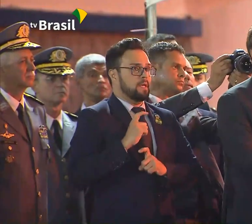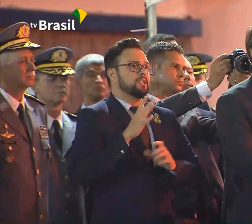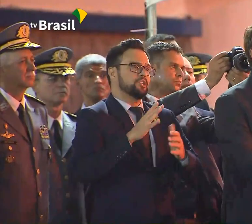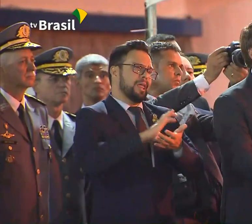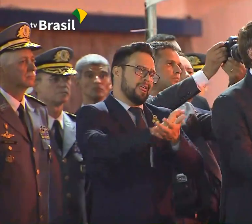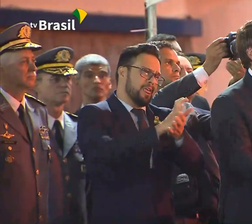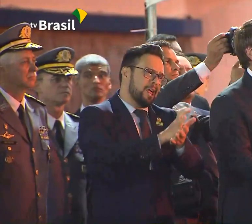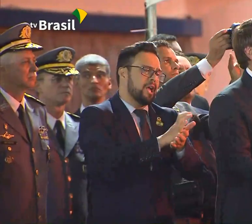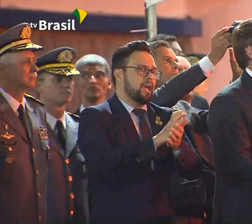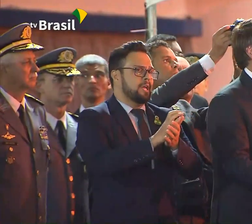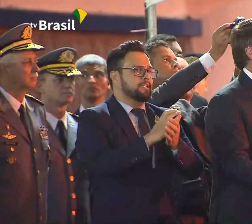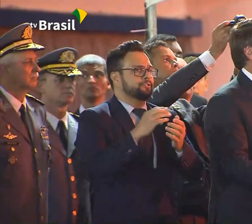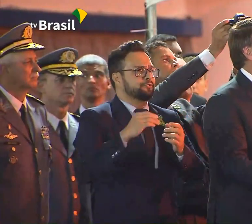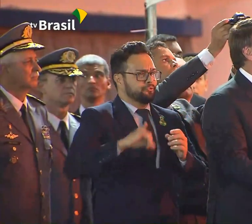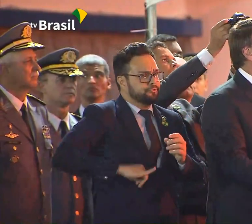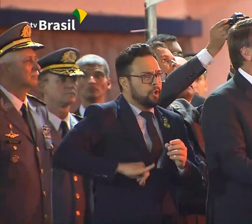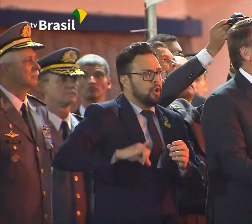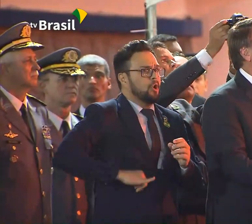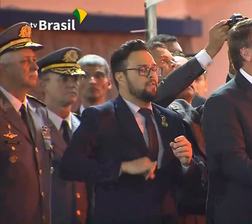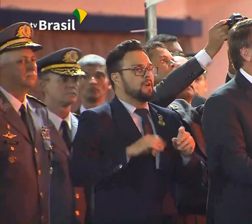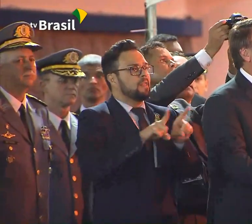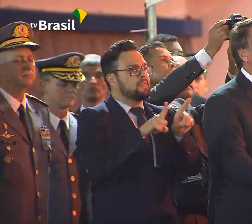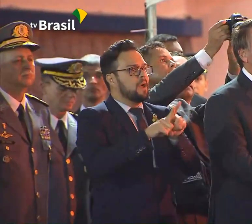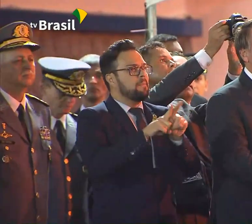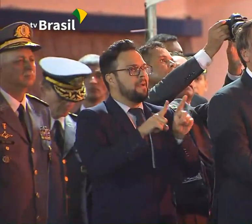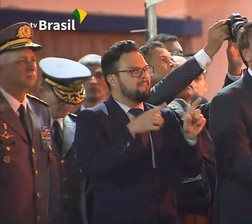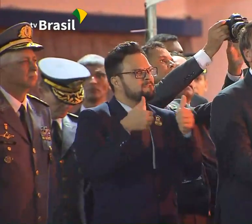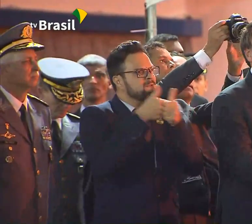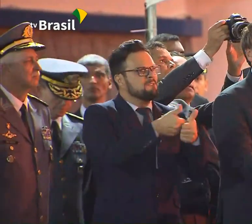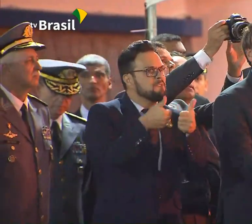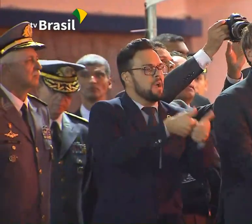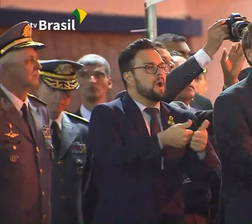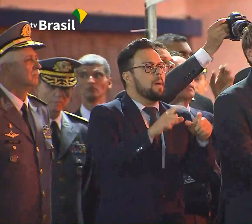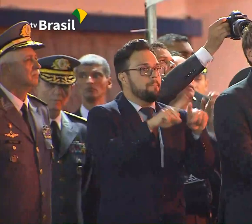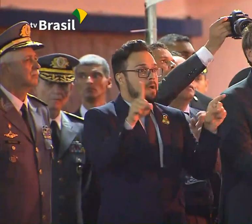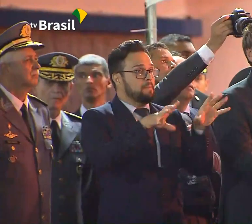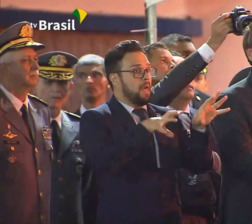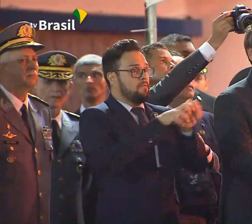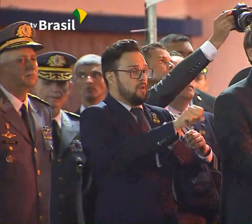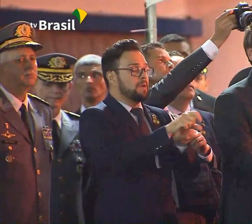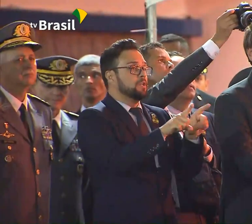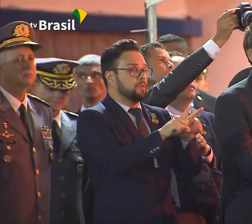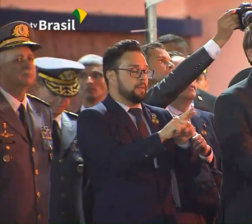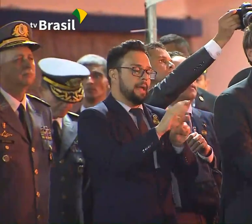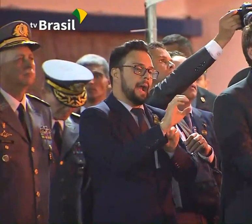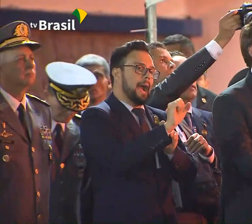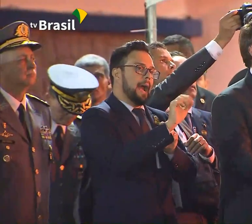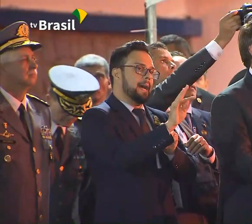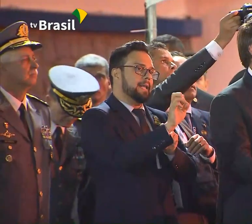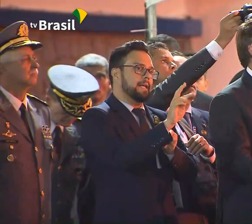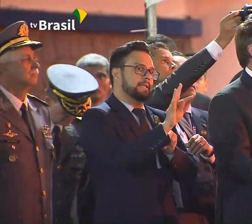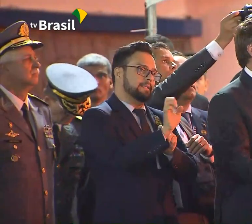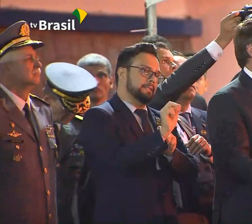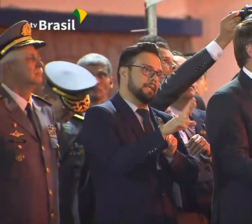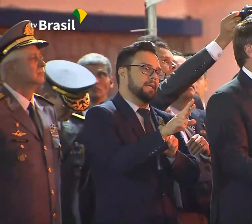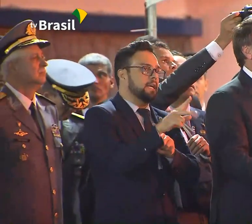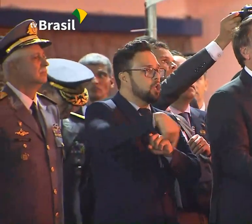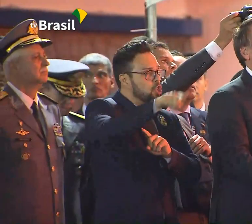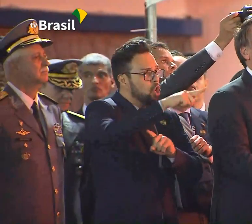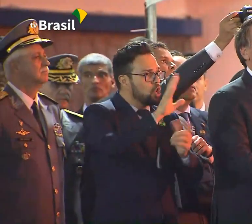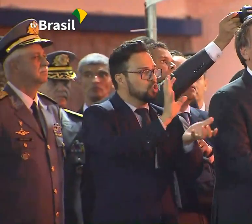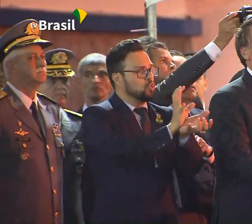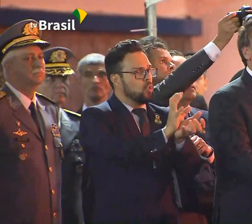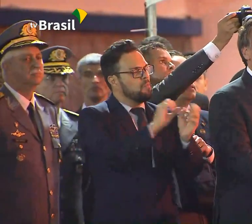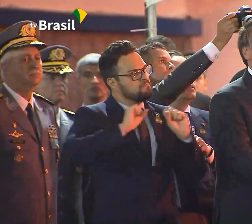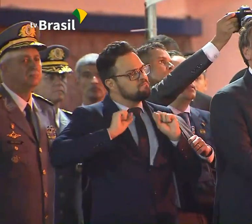maltratada, foi perseguida. Mas, pela formação e pelo caráter, nós nos mantivemos em